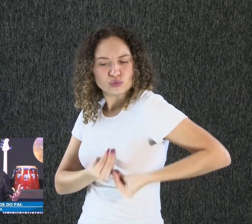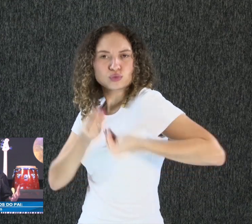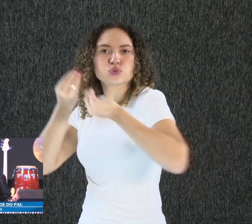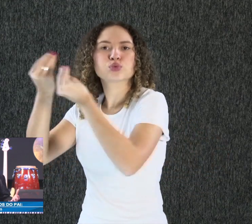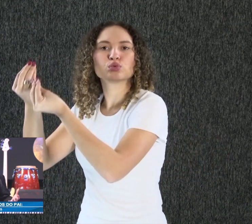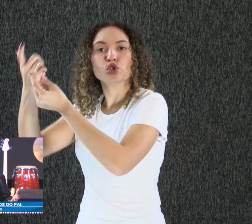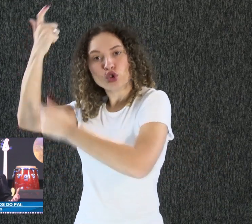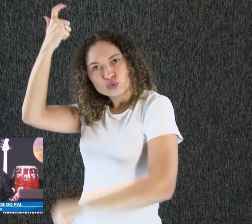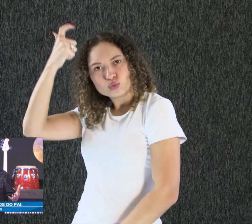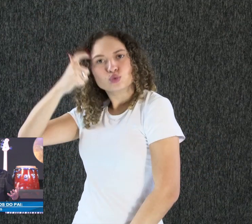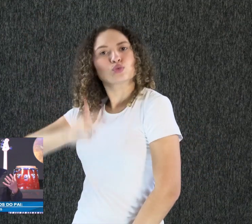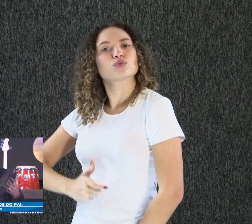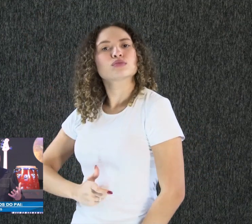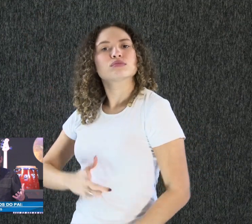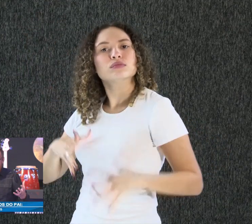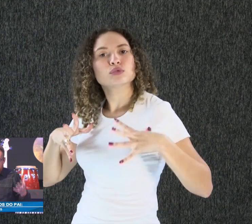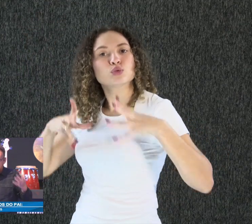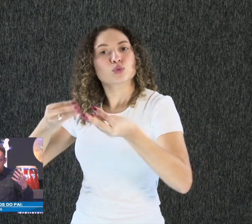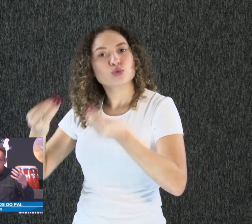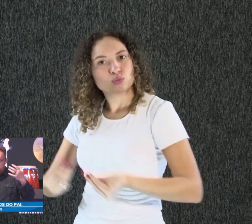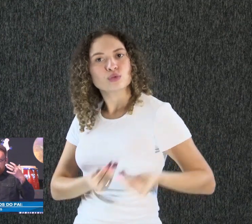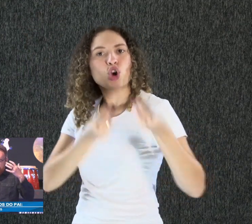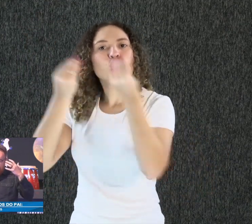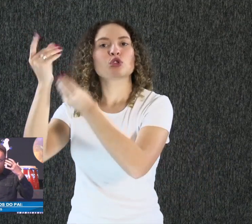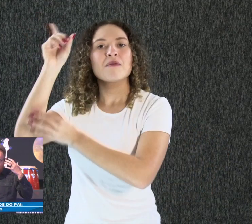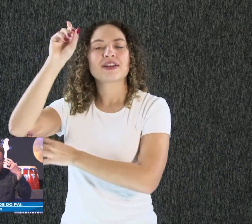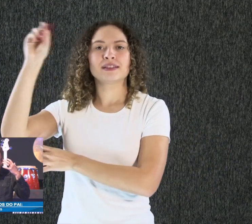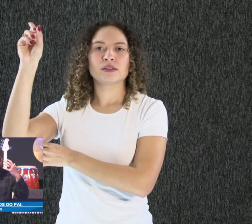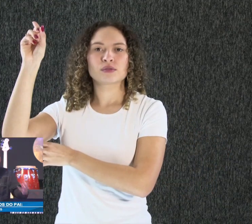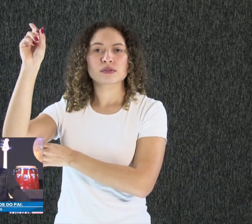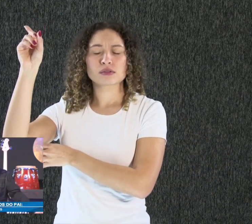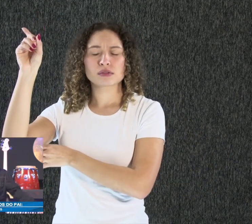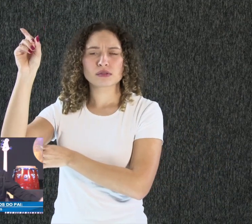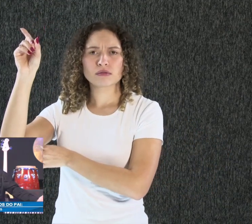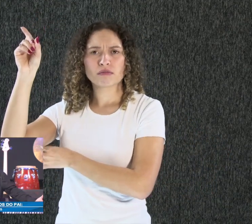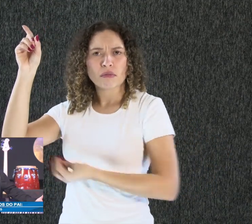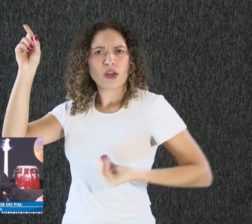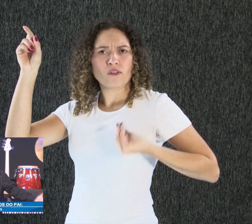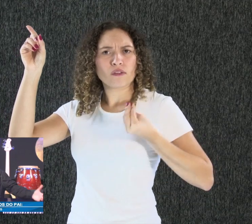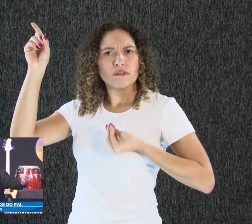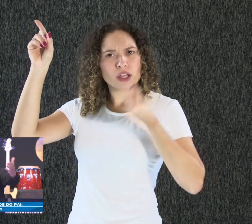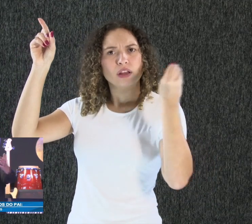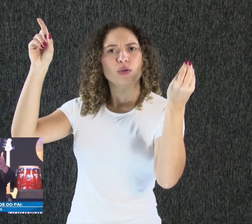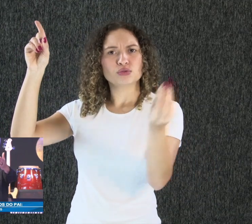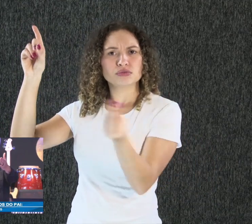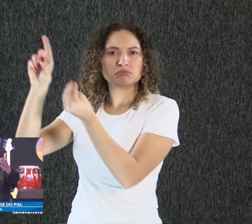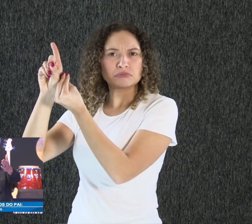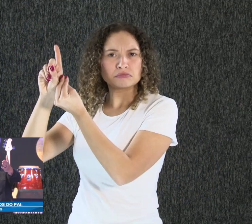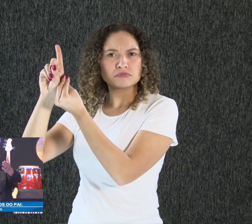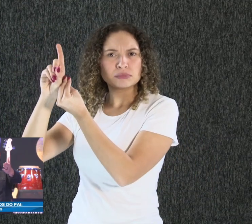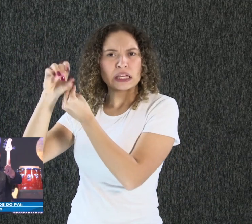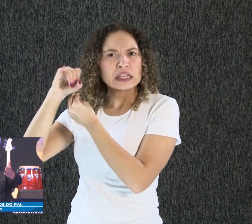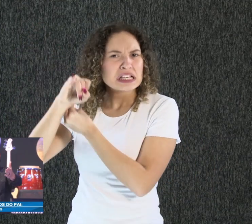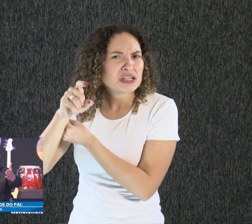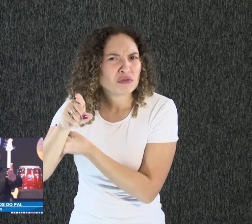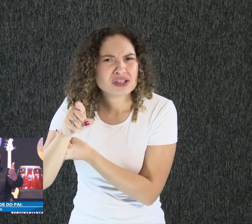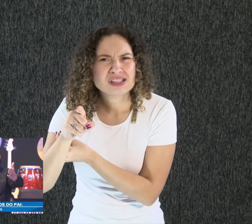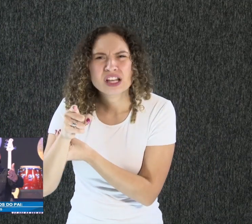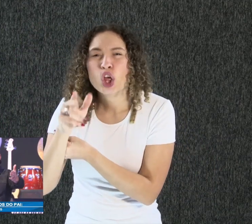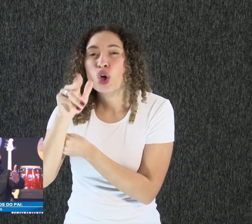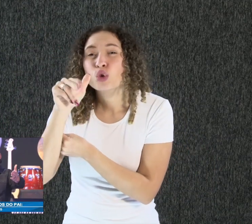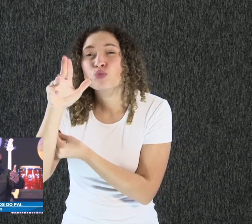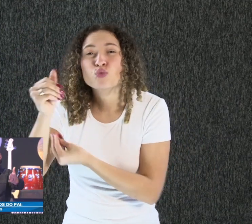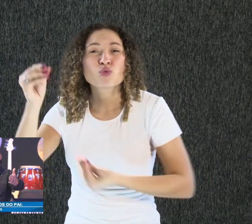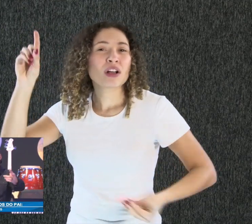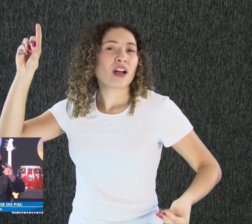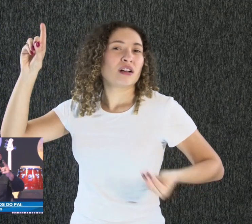o meu coração, tudo que tenho, tudo que sou, eu entrego a Ti, Senhor. Entregue a sua vida hoje ao Senhor. Se você ainda